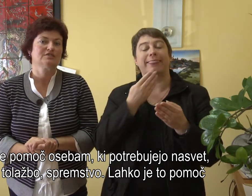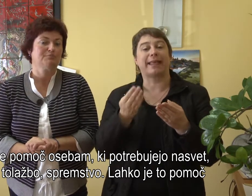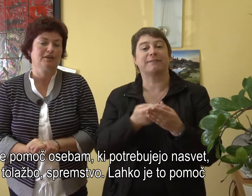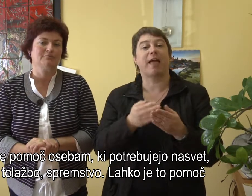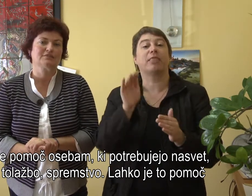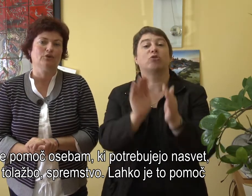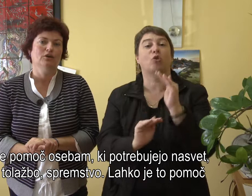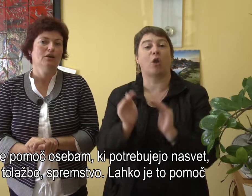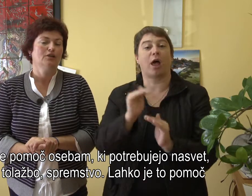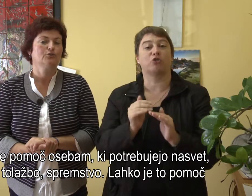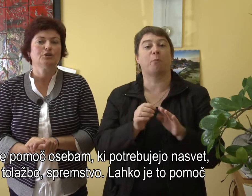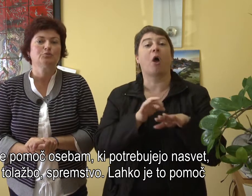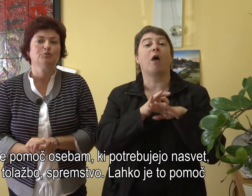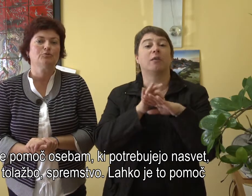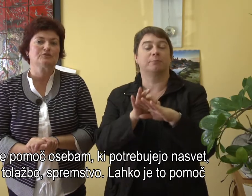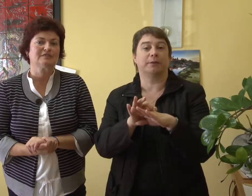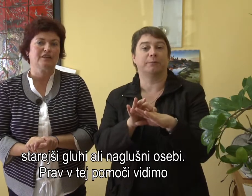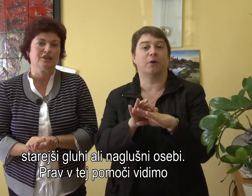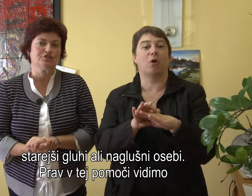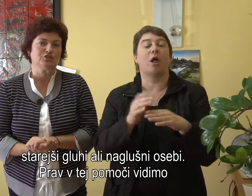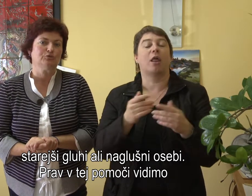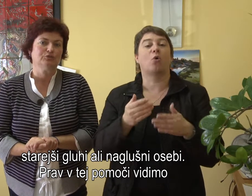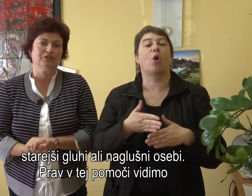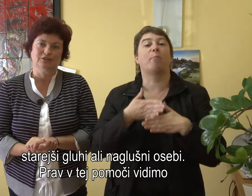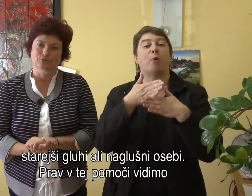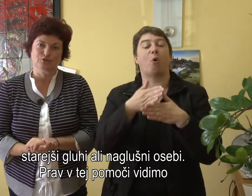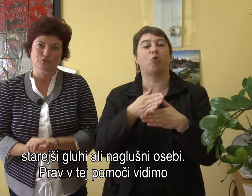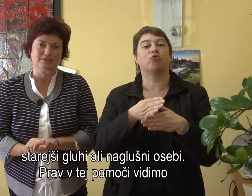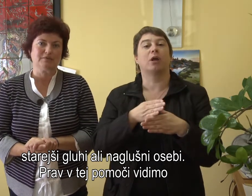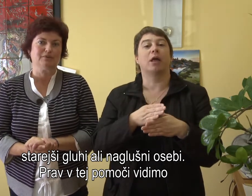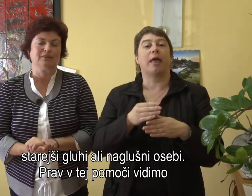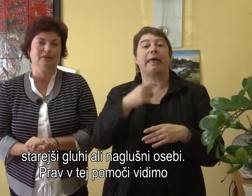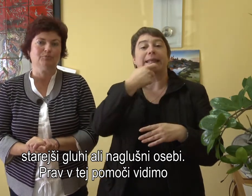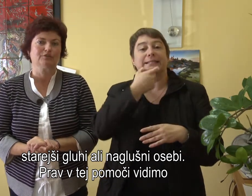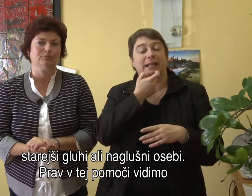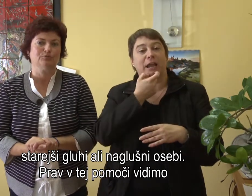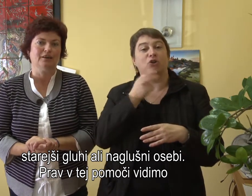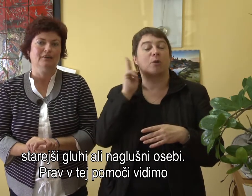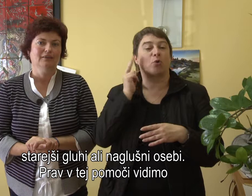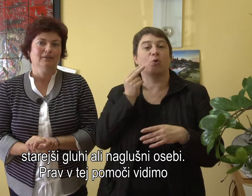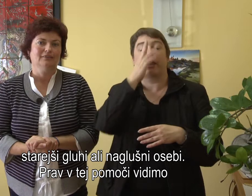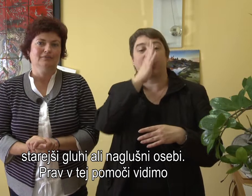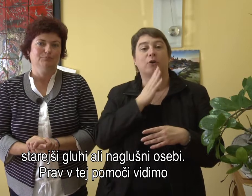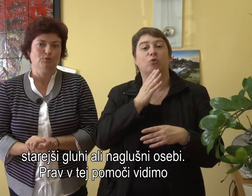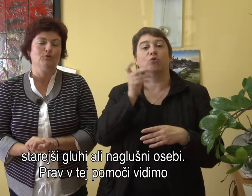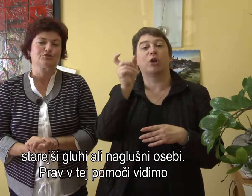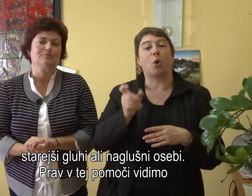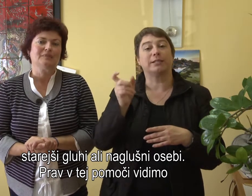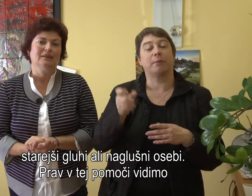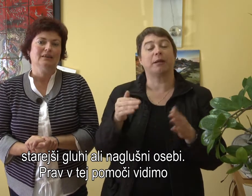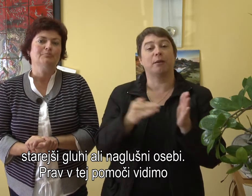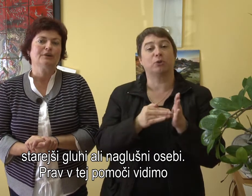tolažbo, spremstvo. Lahko je to pomoč starejši, gluhi, naglušni osebi, ki potrebuje